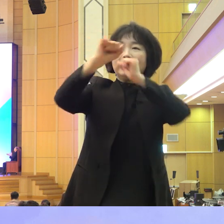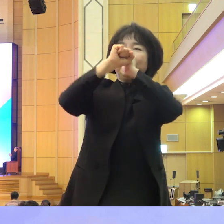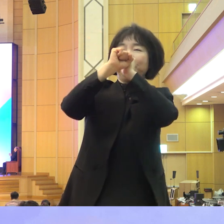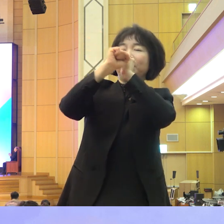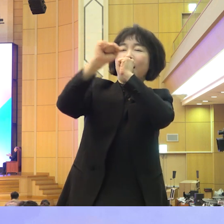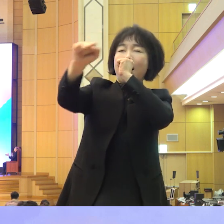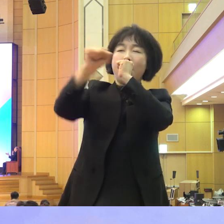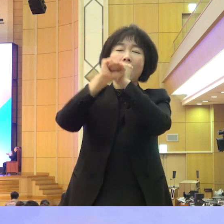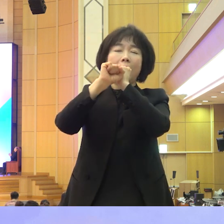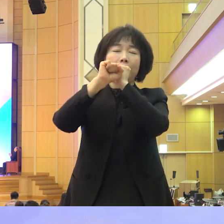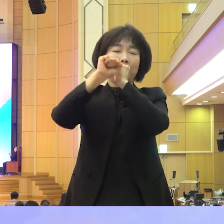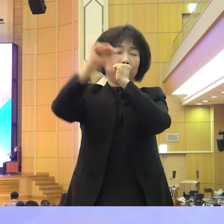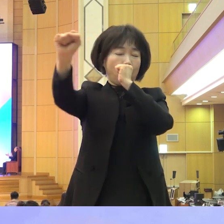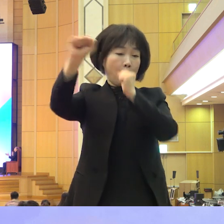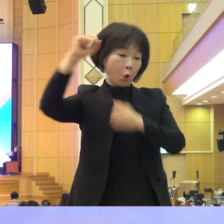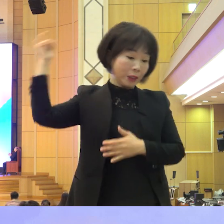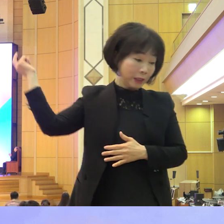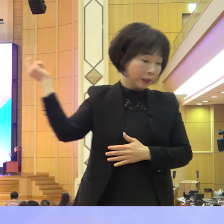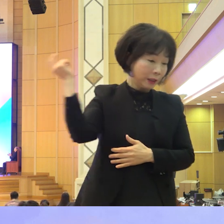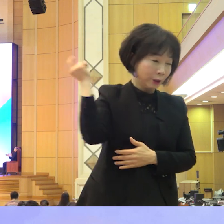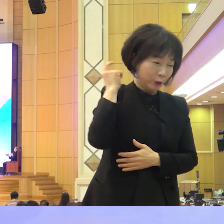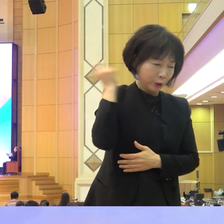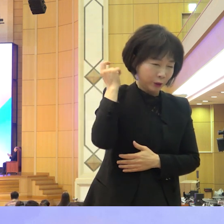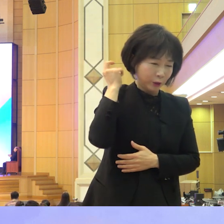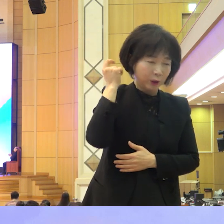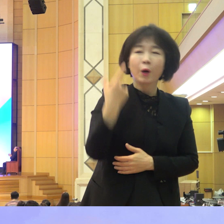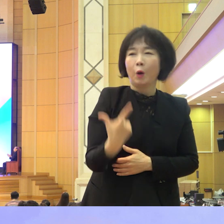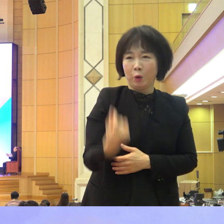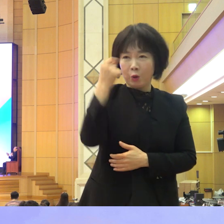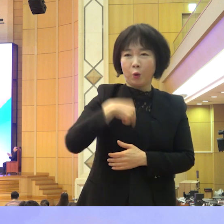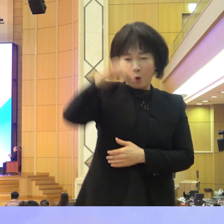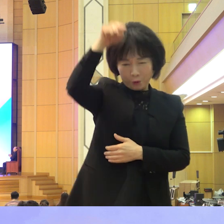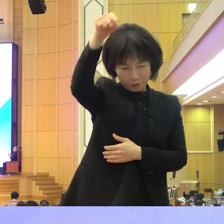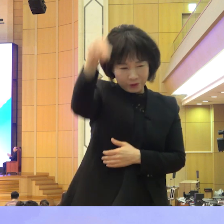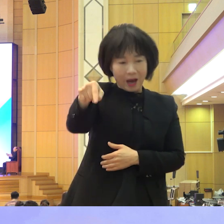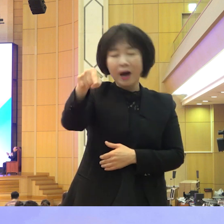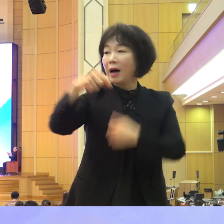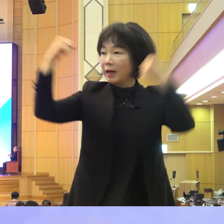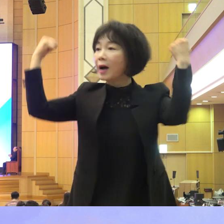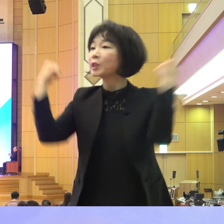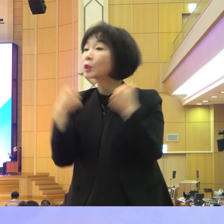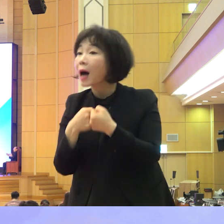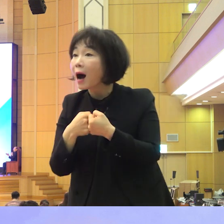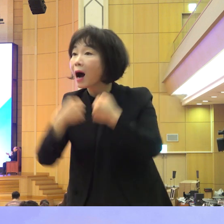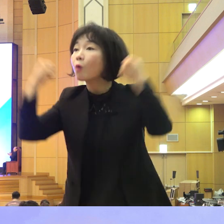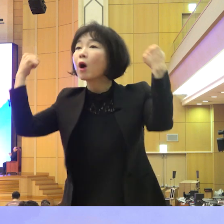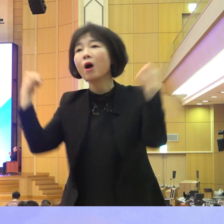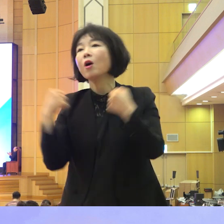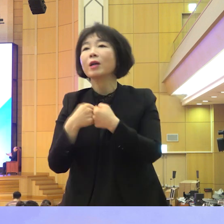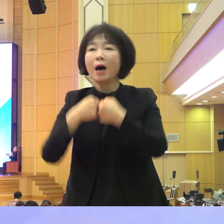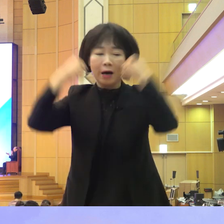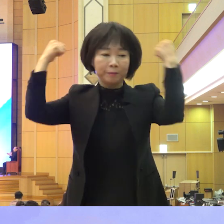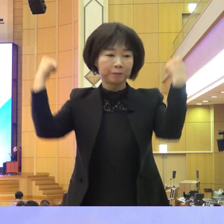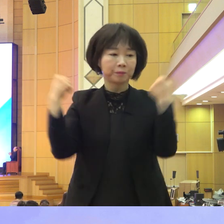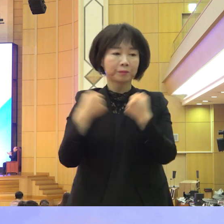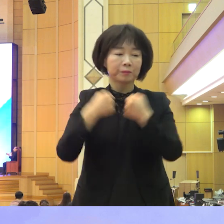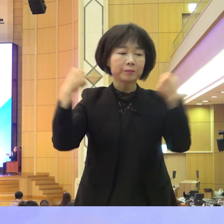일어나. 그 나팔 소리 듣고 곧 나가